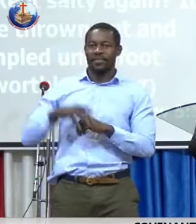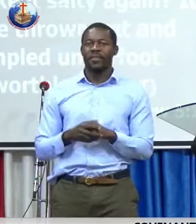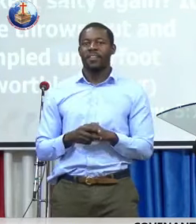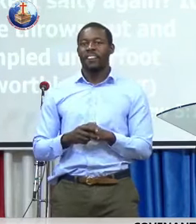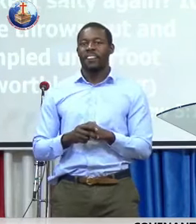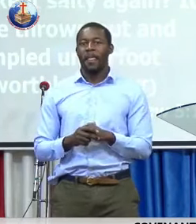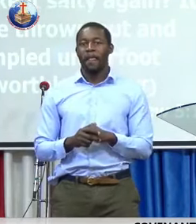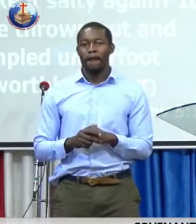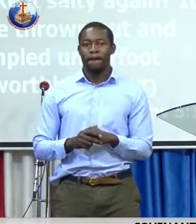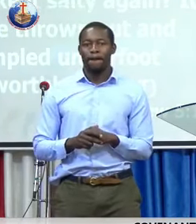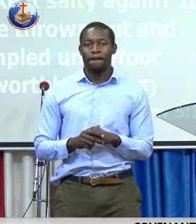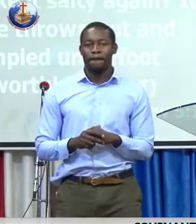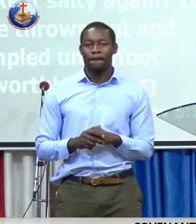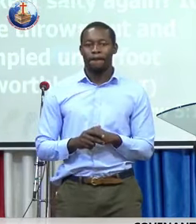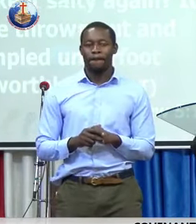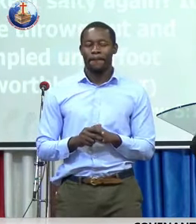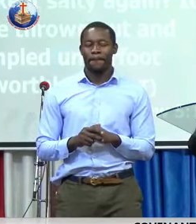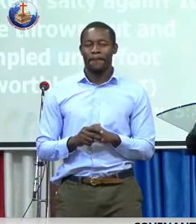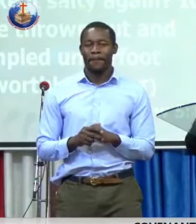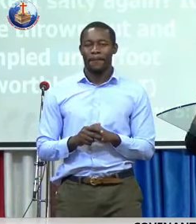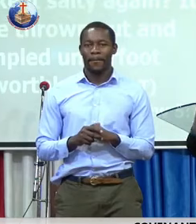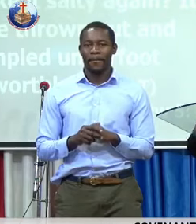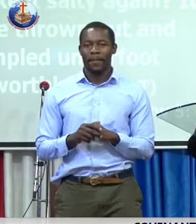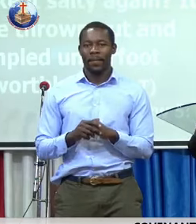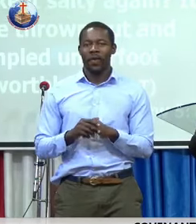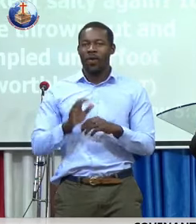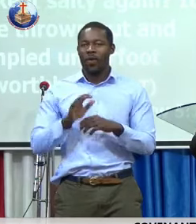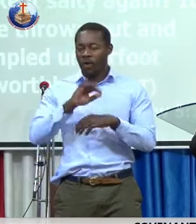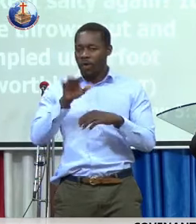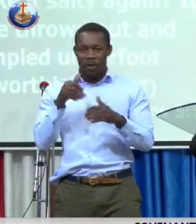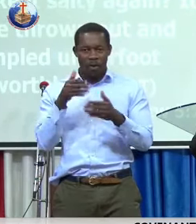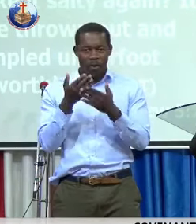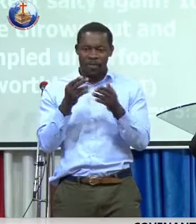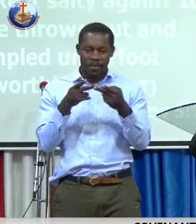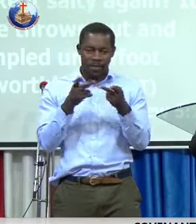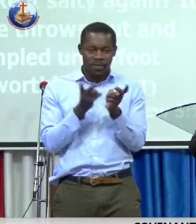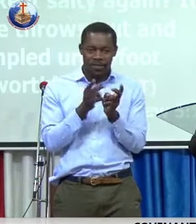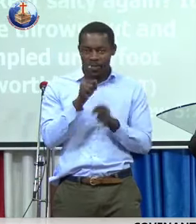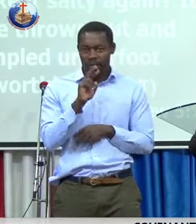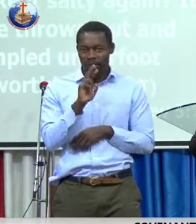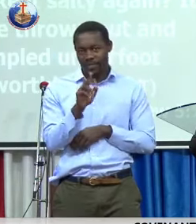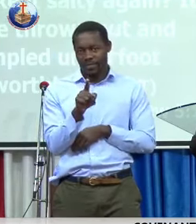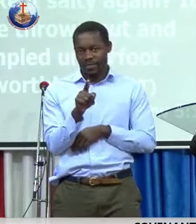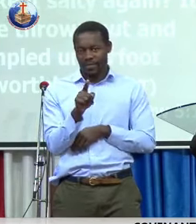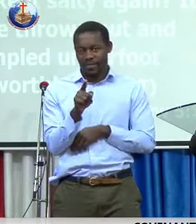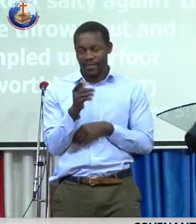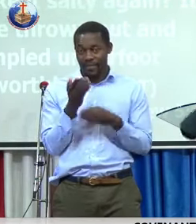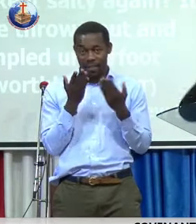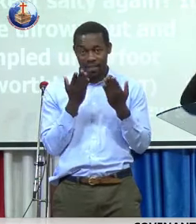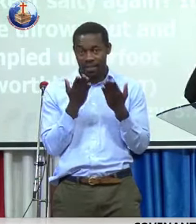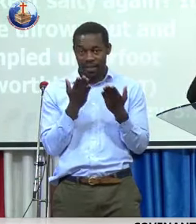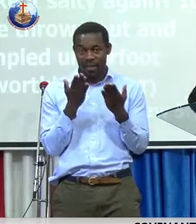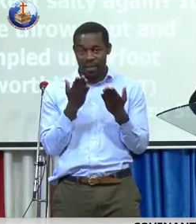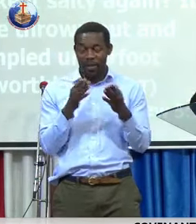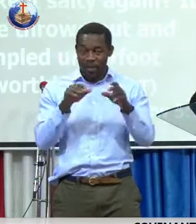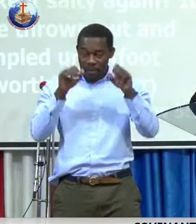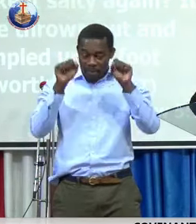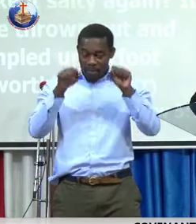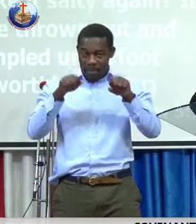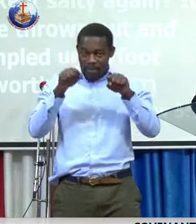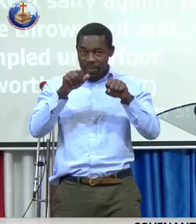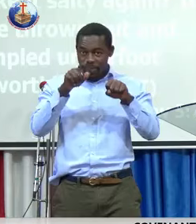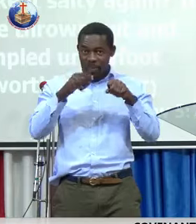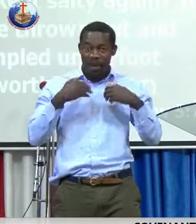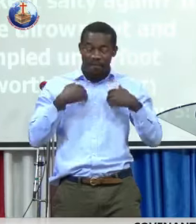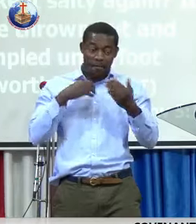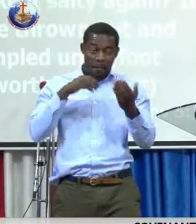nuru. So wherever we are. Kwa hivyo kokota tuliko. We are meant to occupy the position